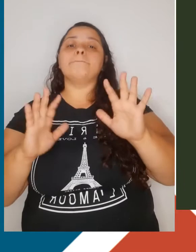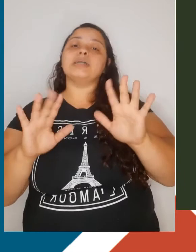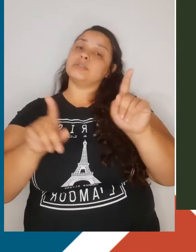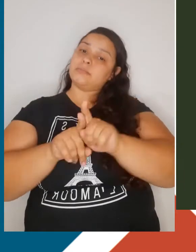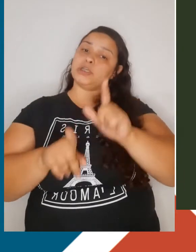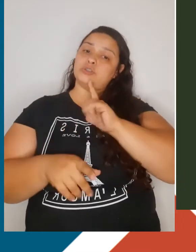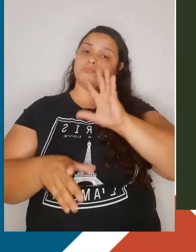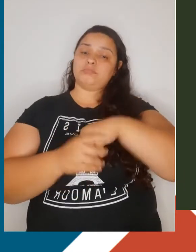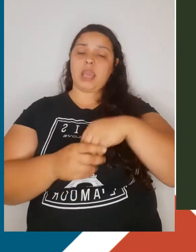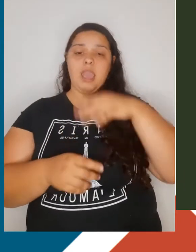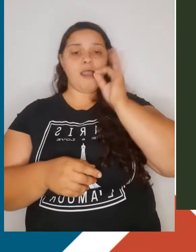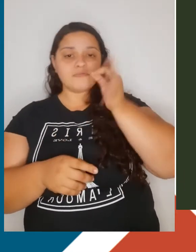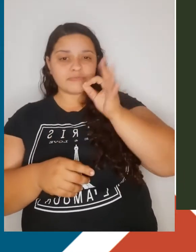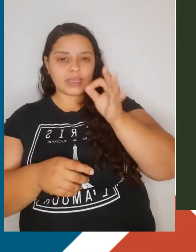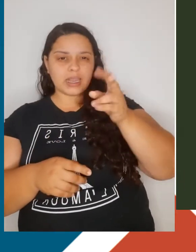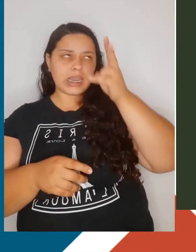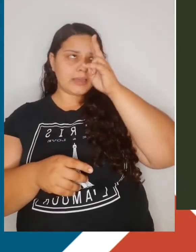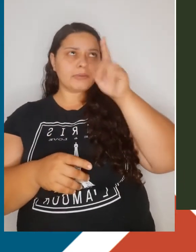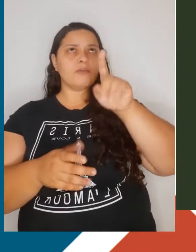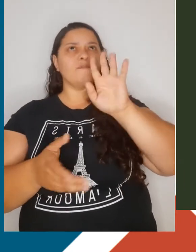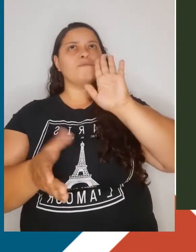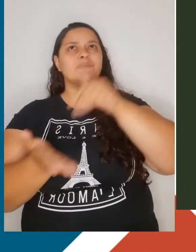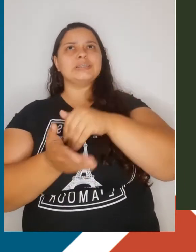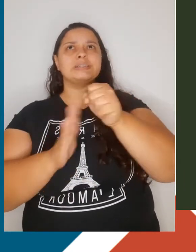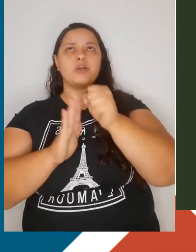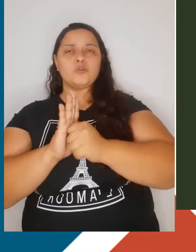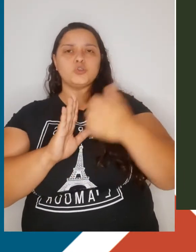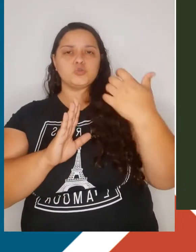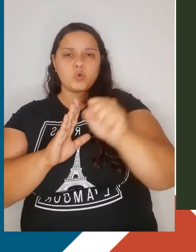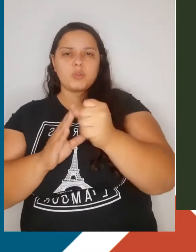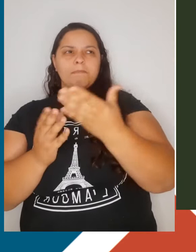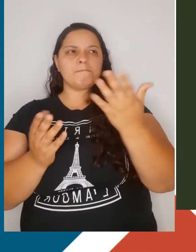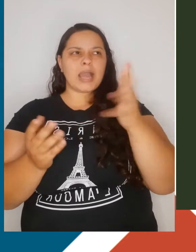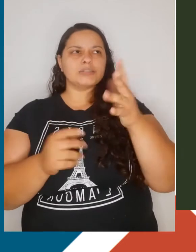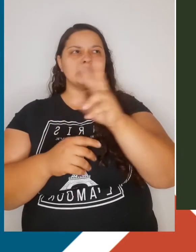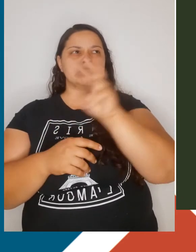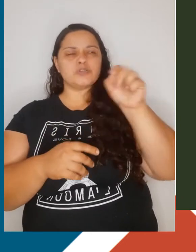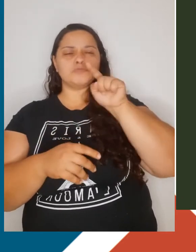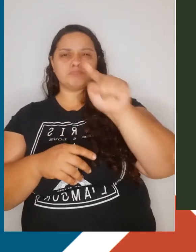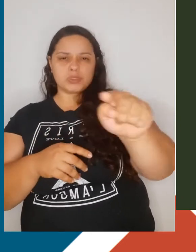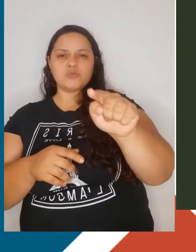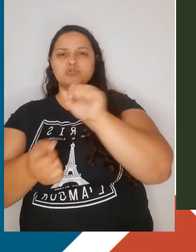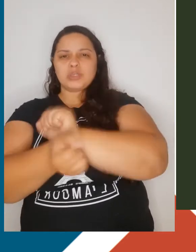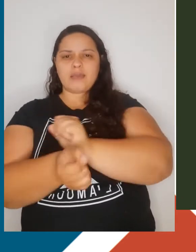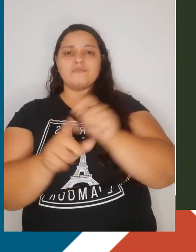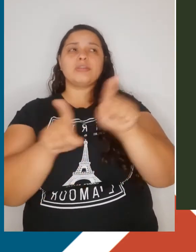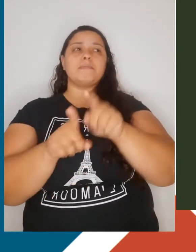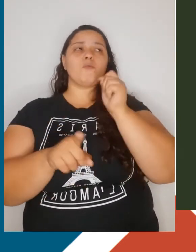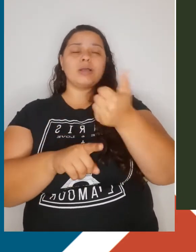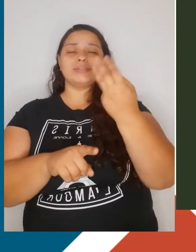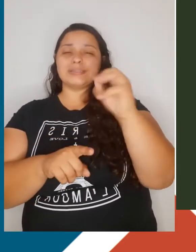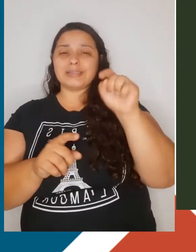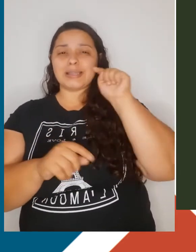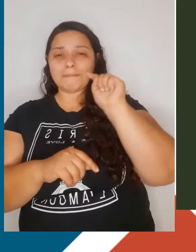majoritariamente, mas também do café. Estima-se que no final do século XVIII, cerca de 500 mil escravizados e